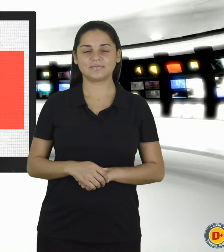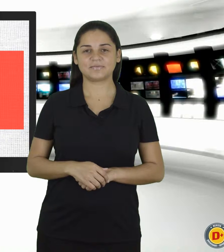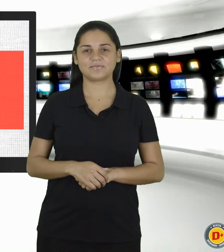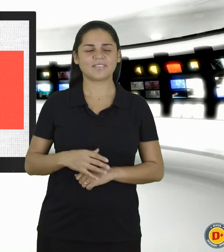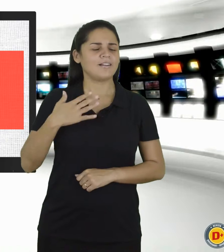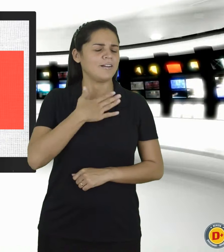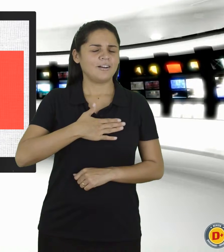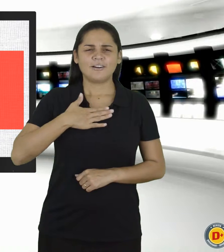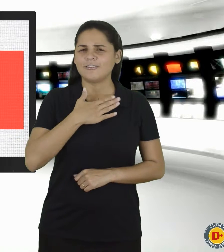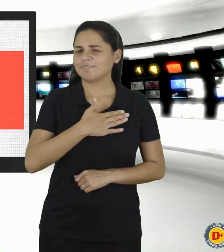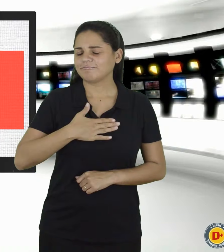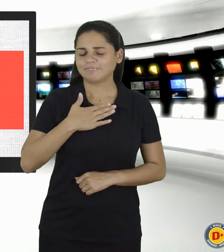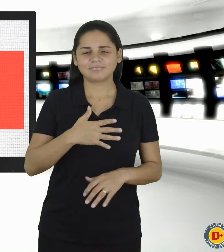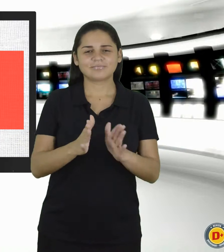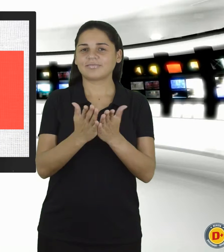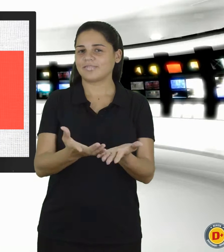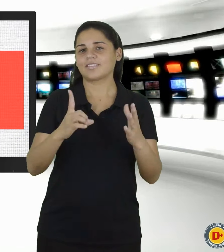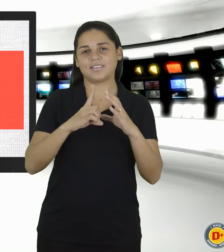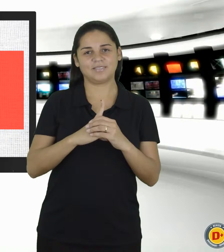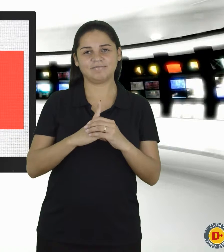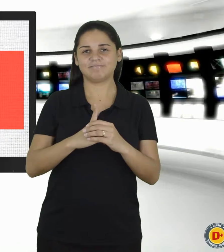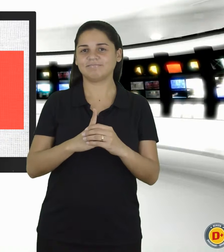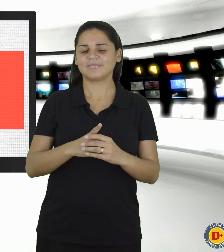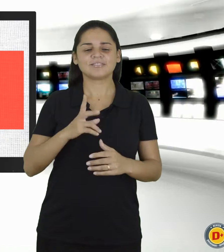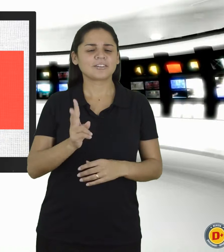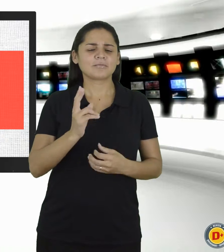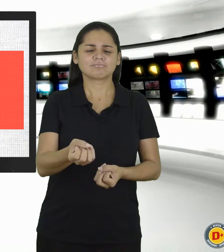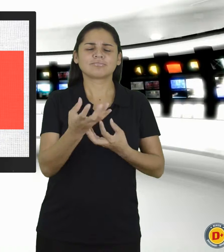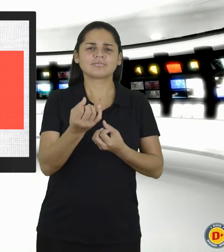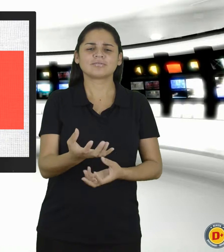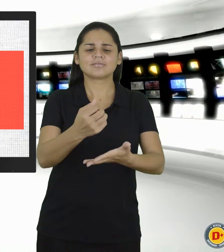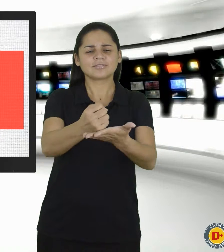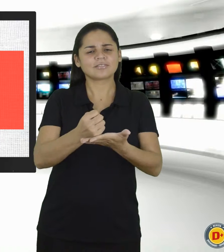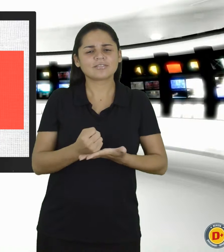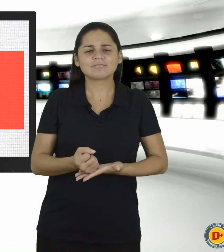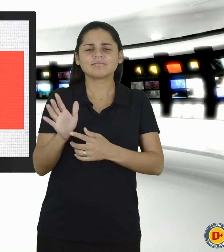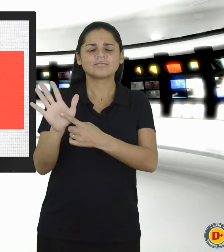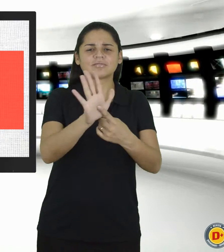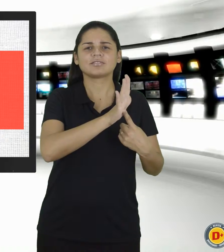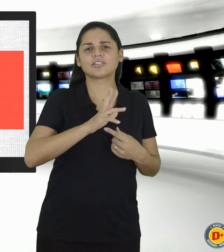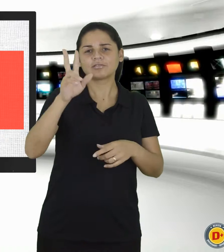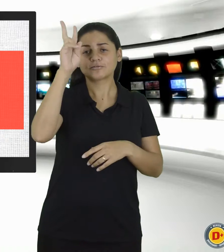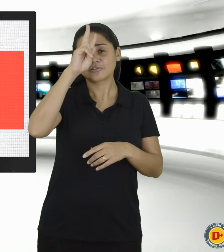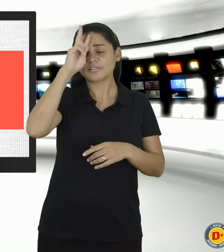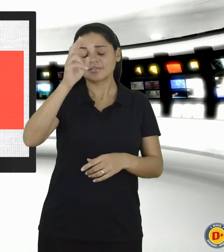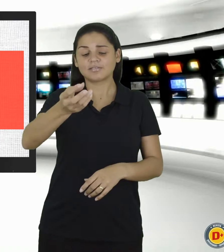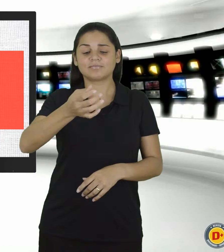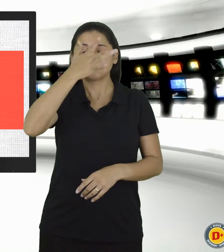deprimida, mas devido à sua força interior e à ajuda da família, consegue enxergar a vida de uma forma generosa e leve.